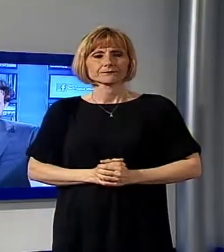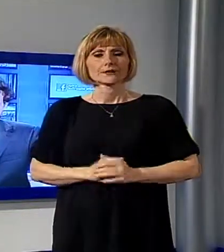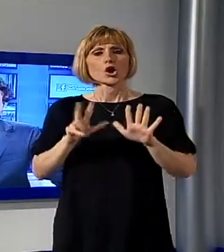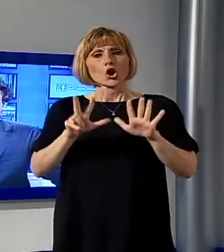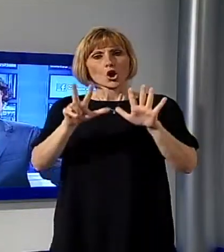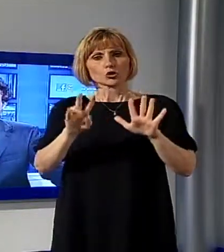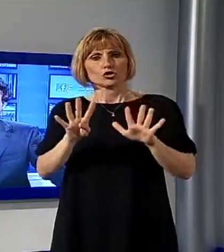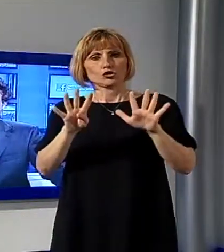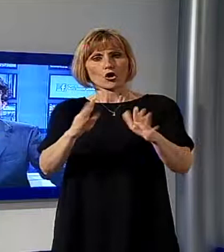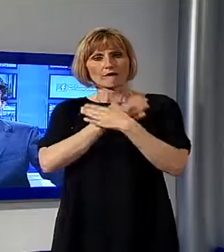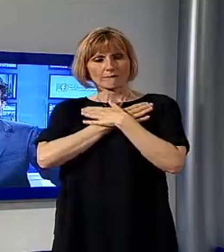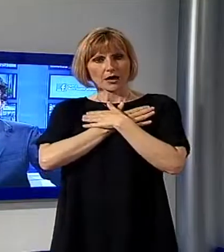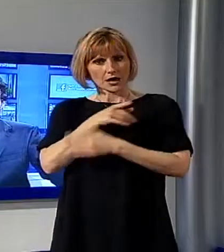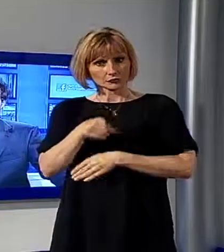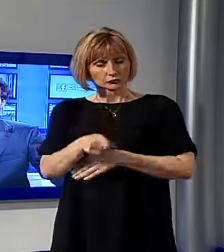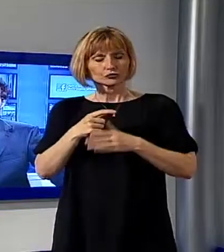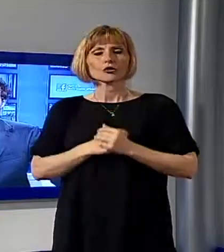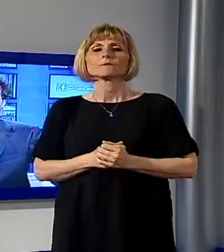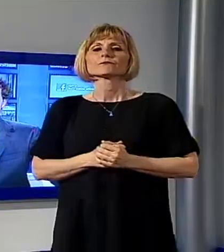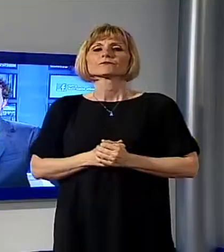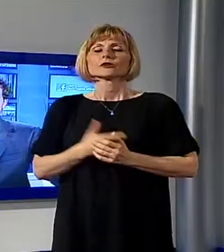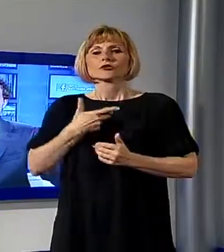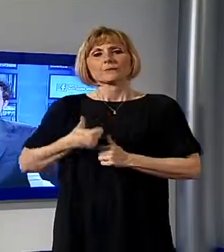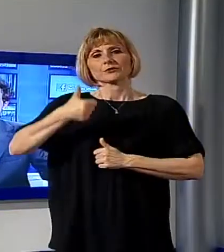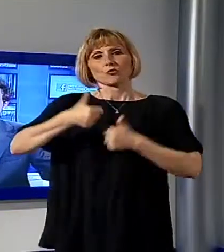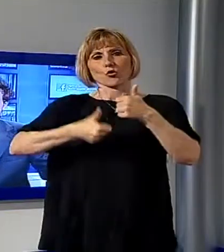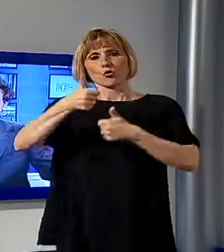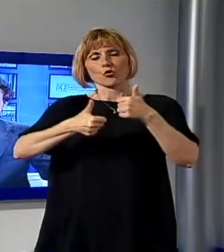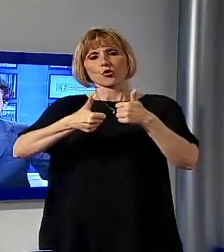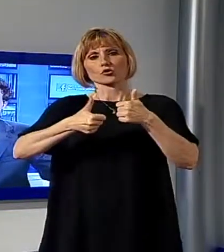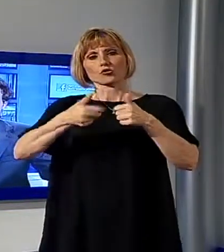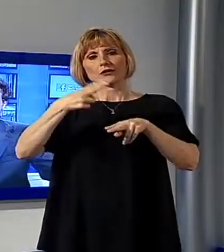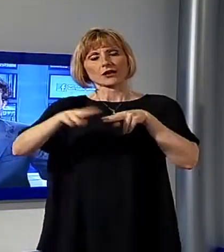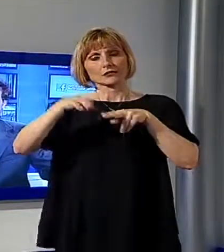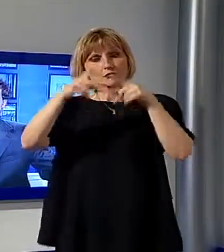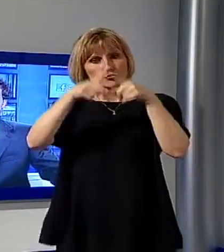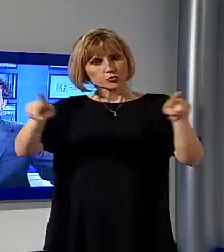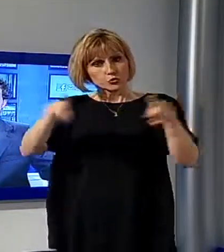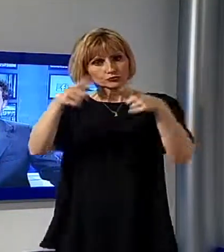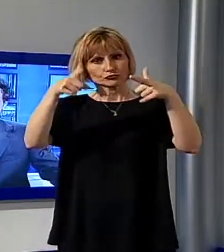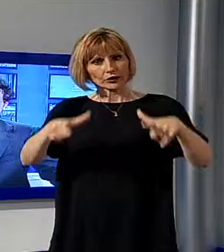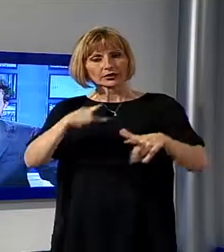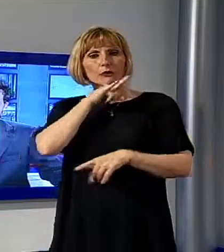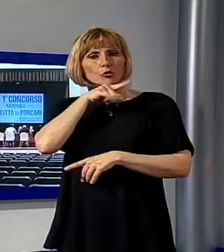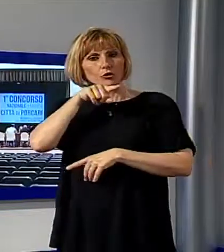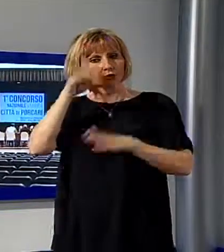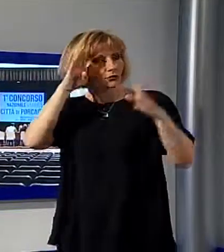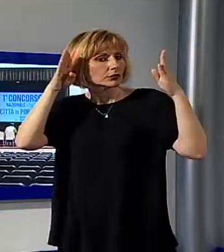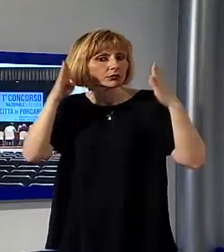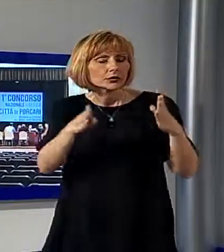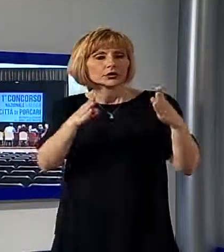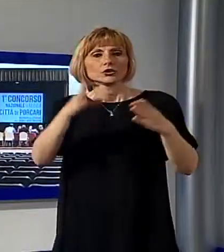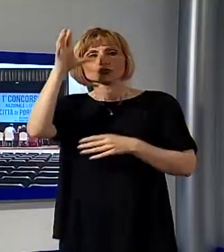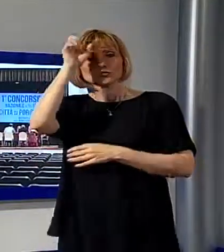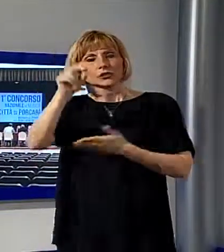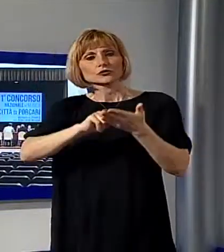L'8 e il 9 maggio si svolgerà il primo concorso nazionale di musica Città di Porcari, riservato agli studenti delle scuole